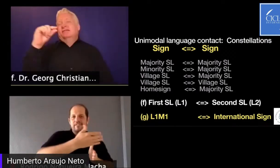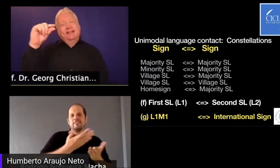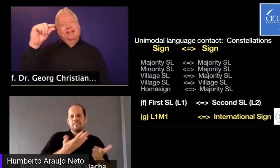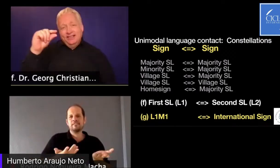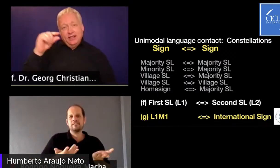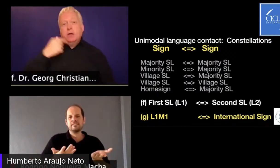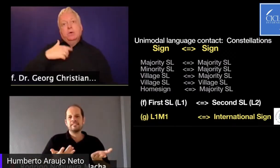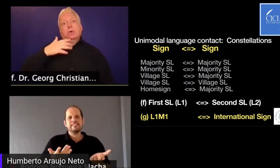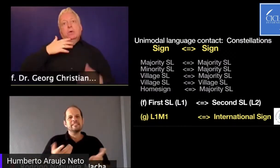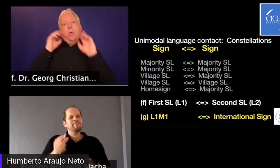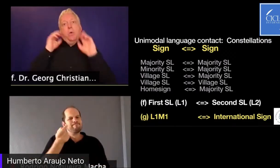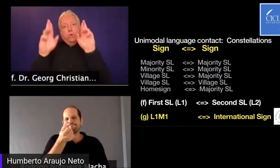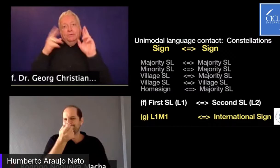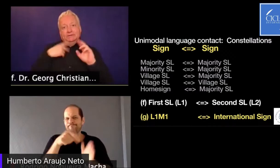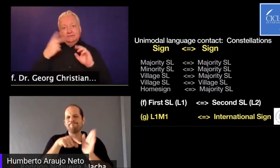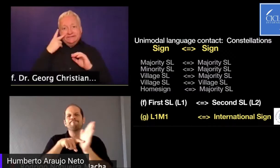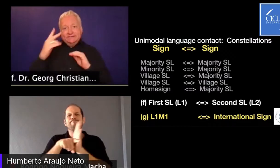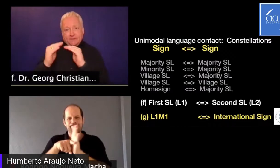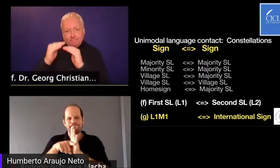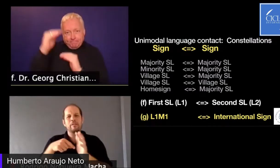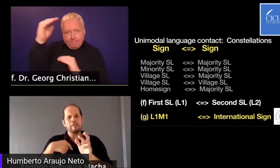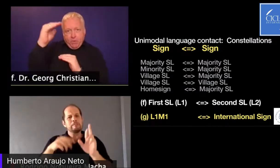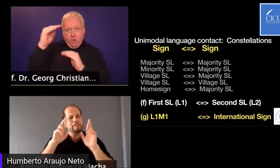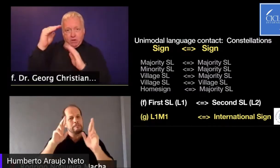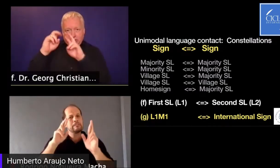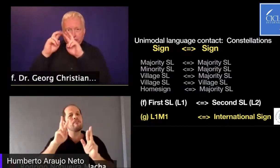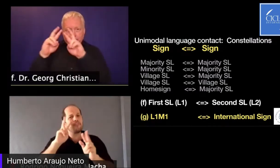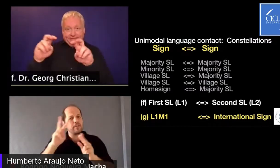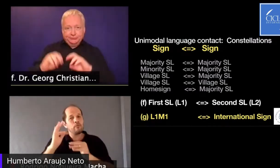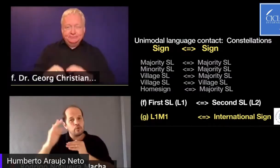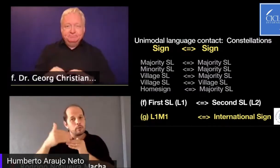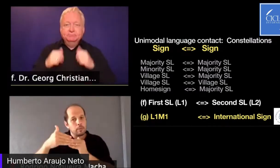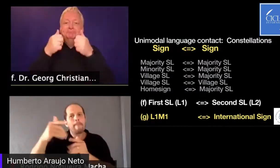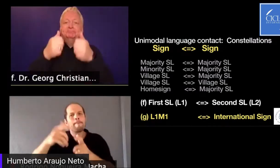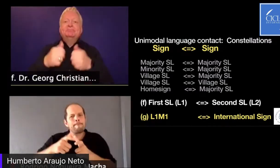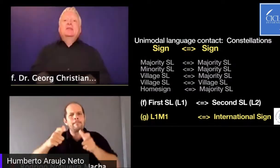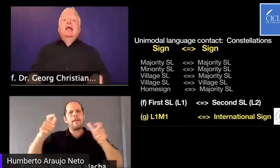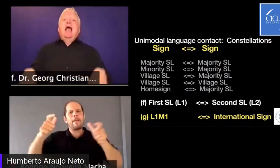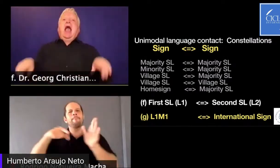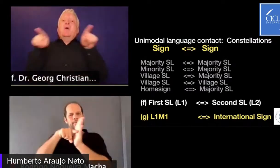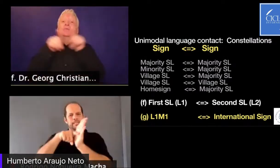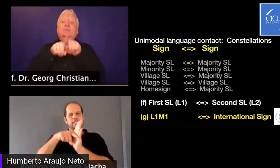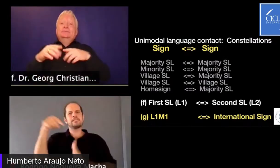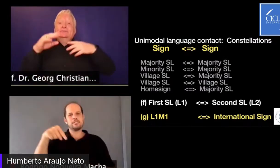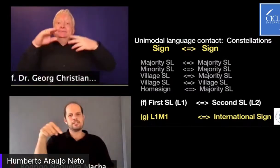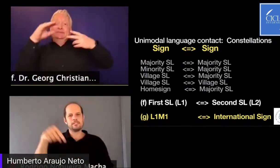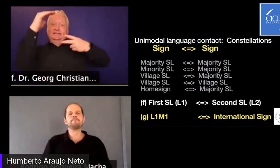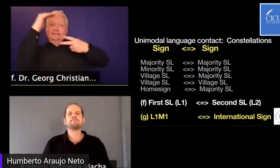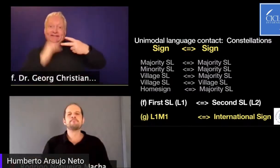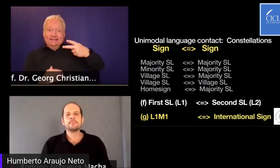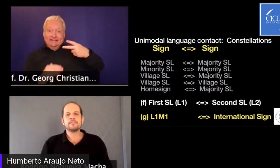e como que funciona esse processo, foi basicamente o que me motivou a desenvolver esses estudos, né?